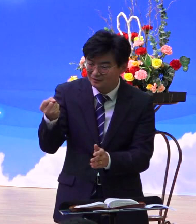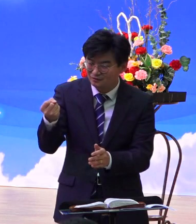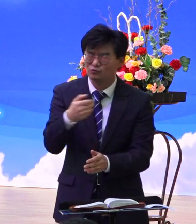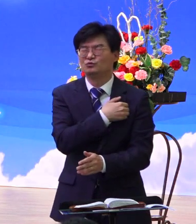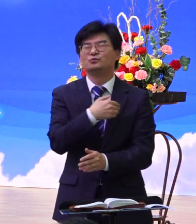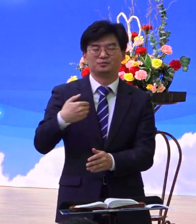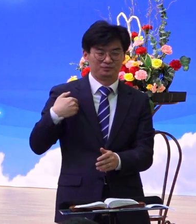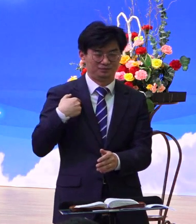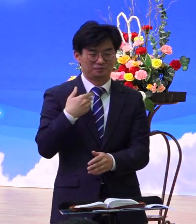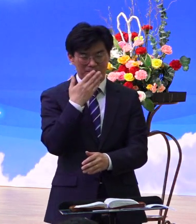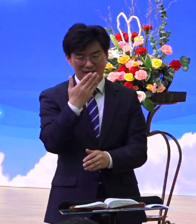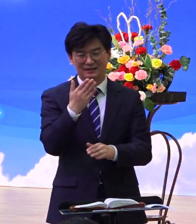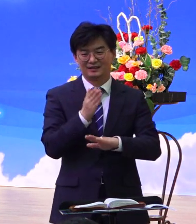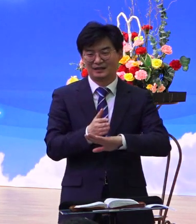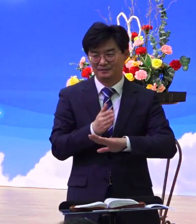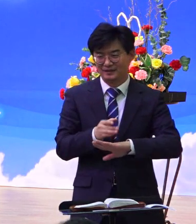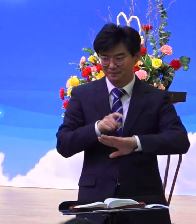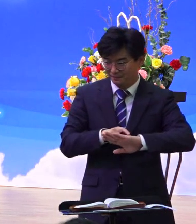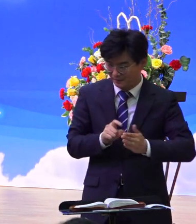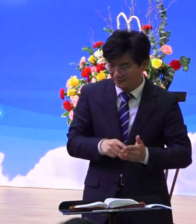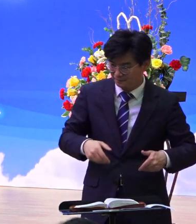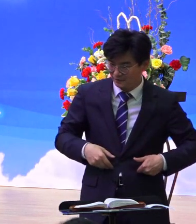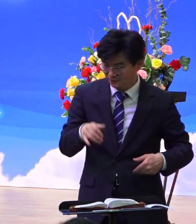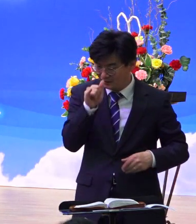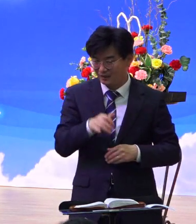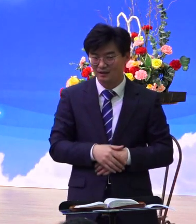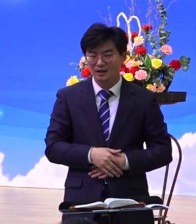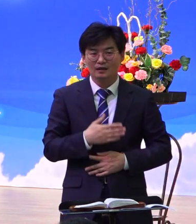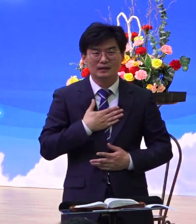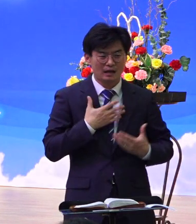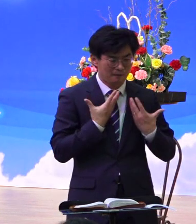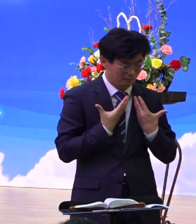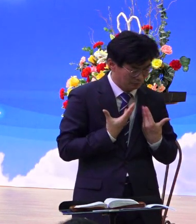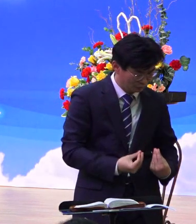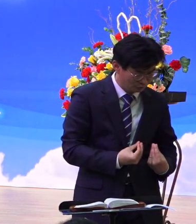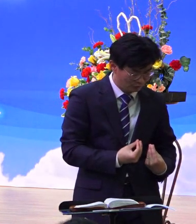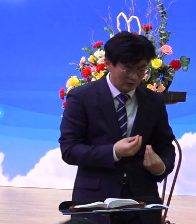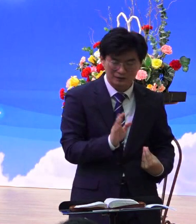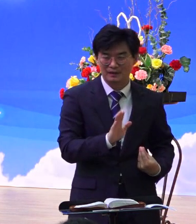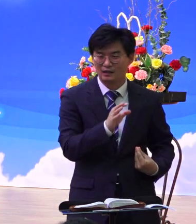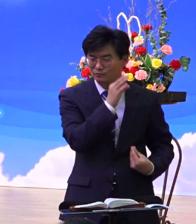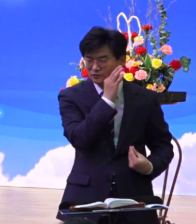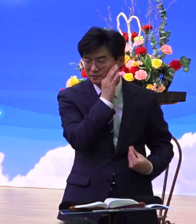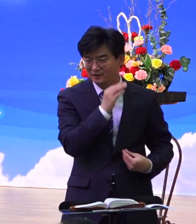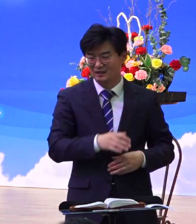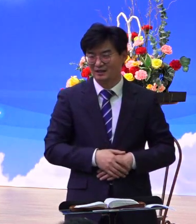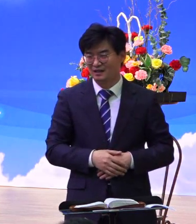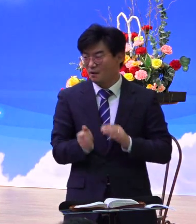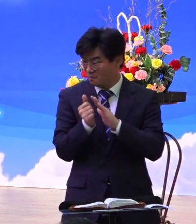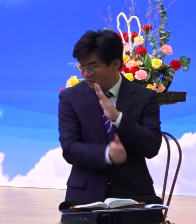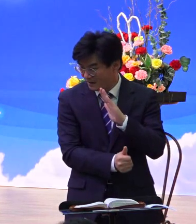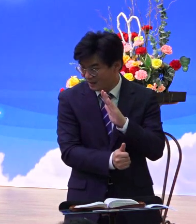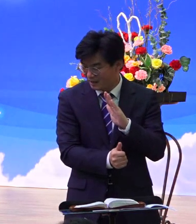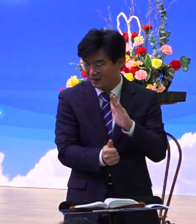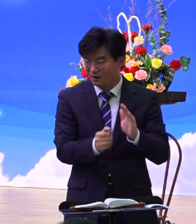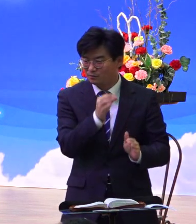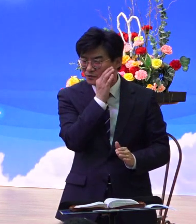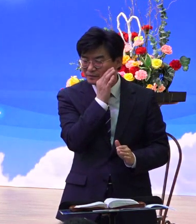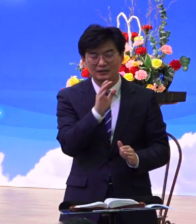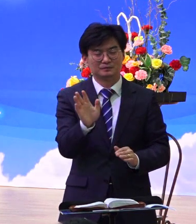대해서 불평하고 내가 주저앉고 좌절하고 있다는 그것이 부끄러운 것입니다. 그 자리에서 일어나서 하나님 말씀을 붙들고